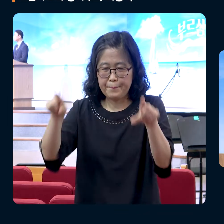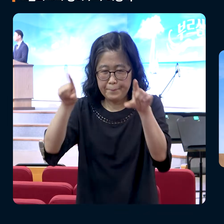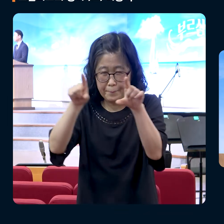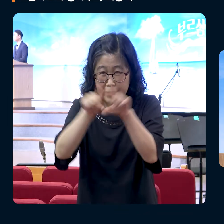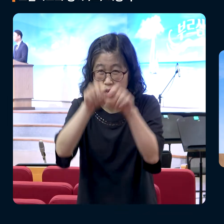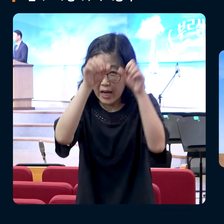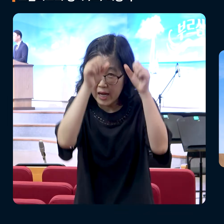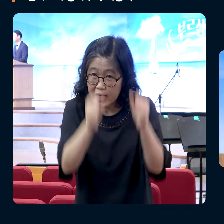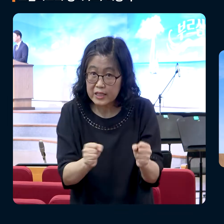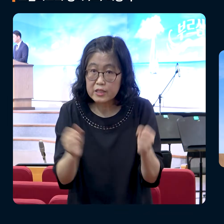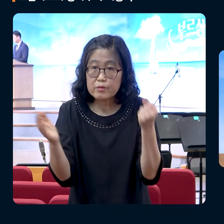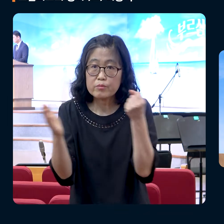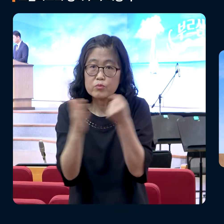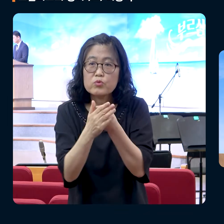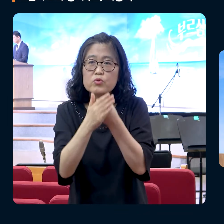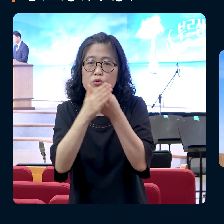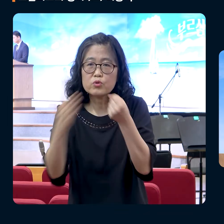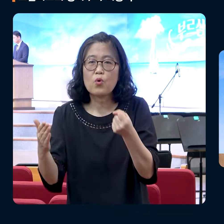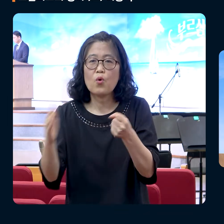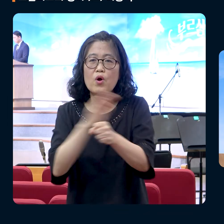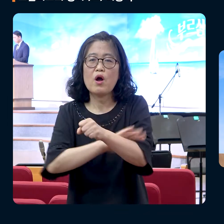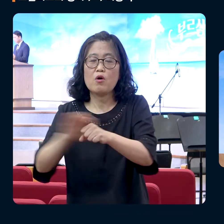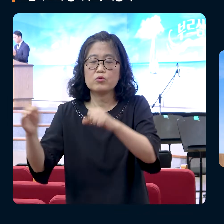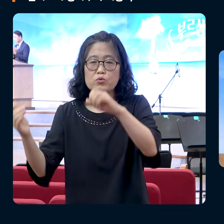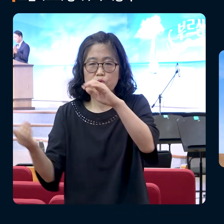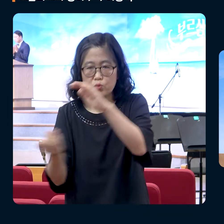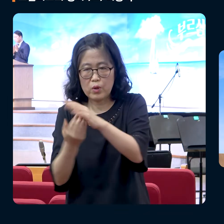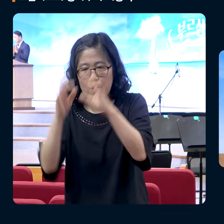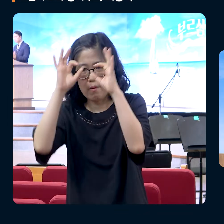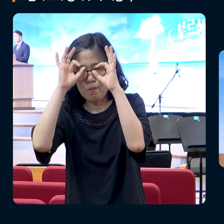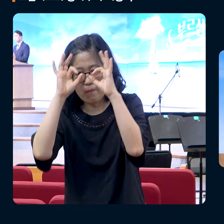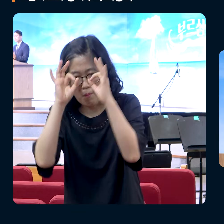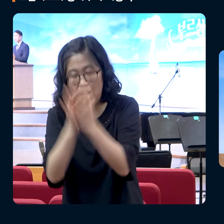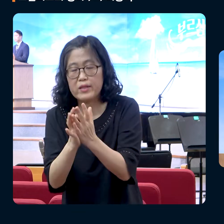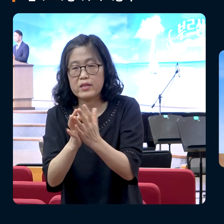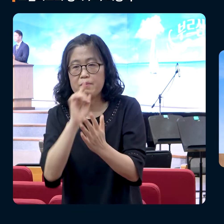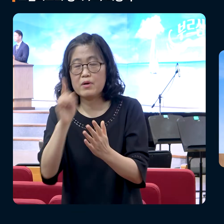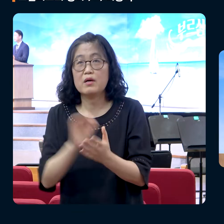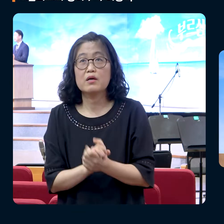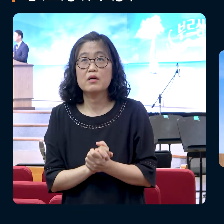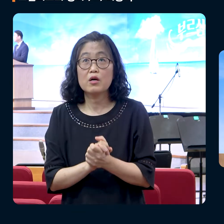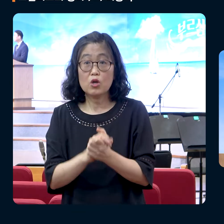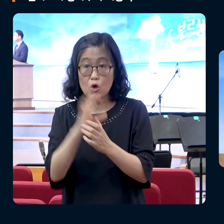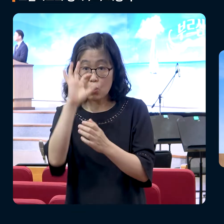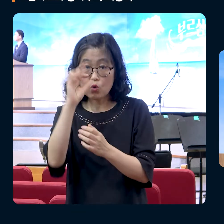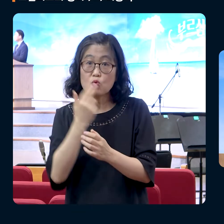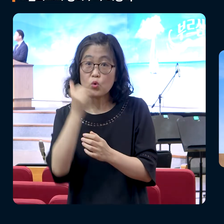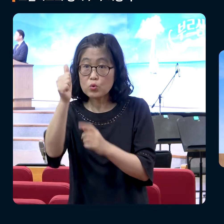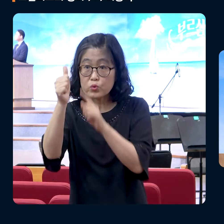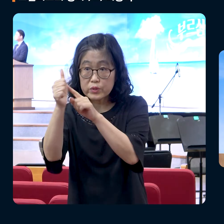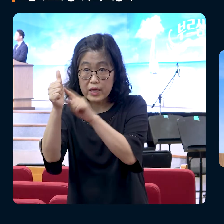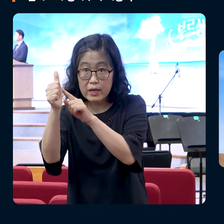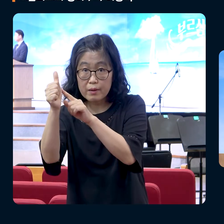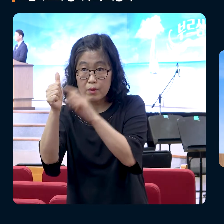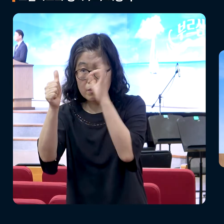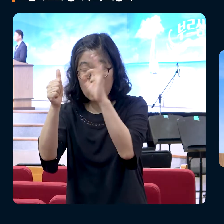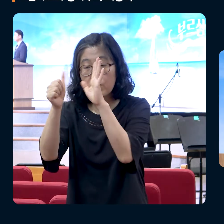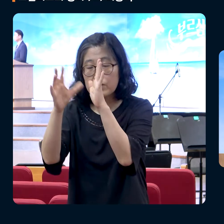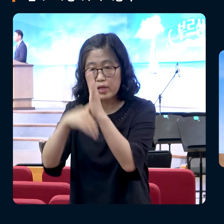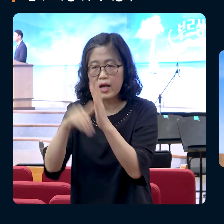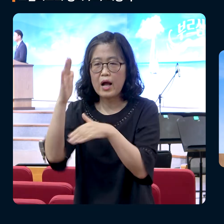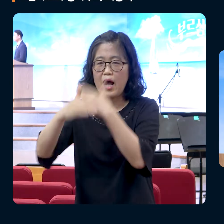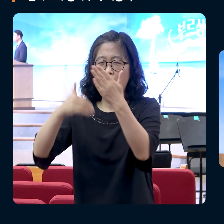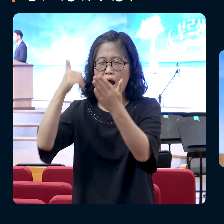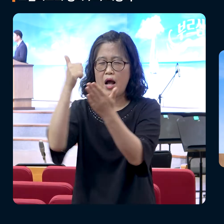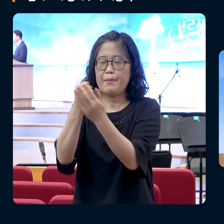형통함을 보았다라고 이렇게 표현을 하고 있습니다. 그러니까 요셉을 바라보면서 하나님이 그와 함께 하심을 그들이